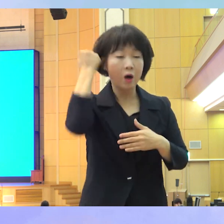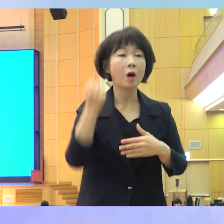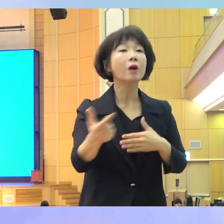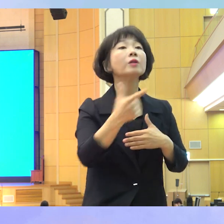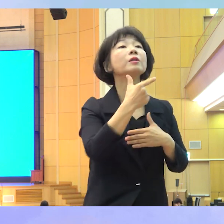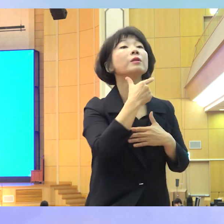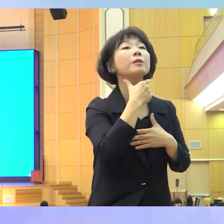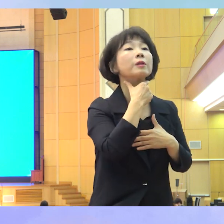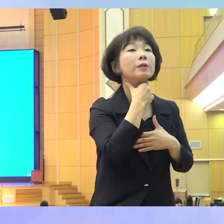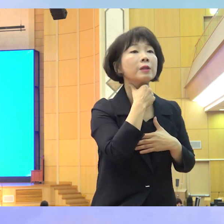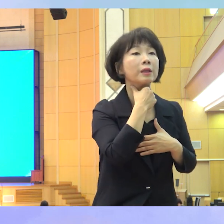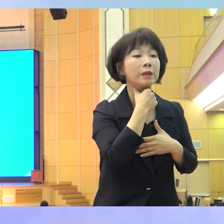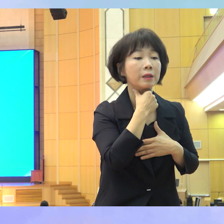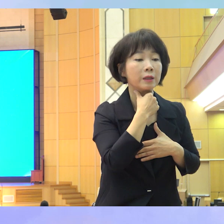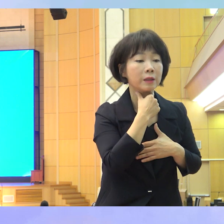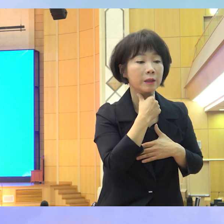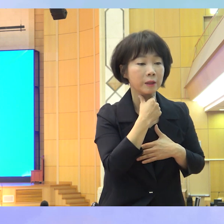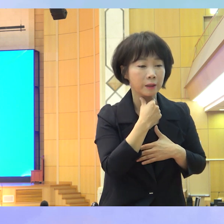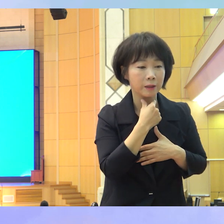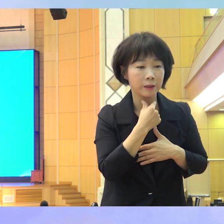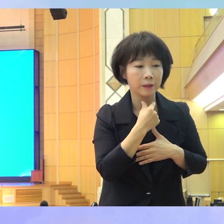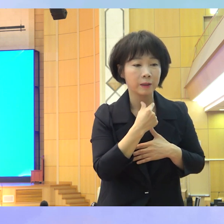지혜를 얻으리.